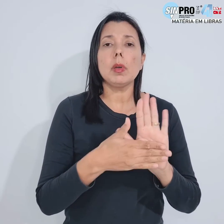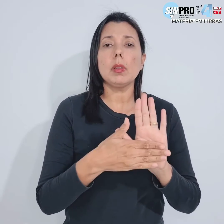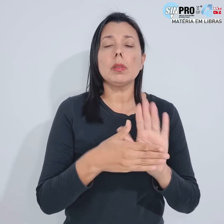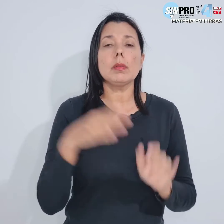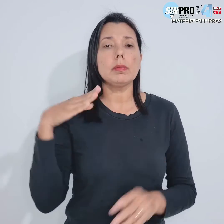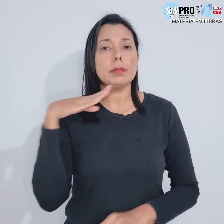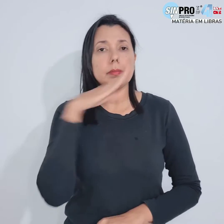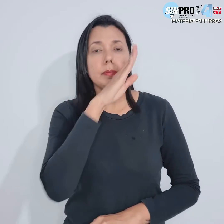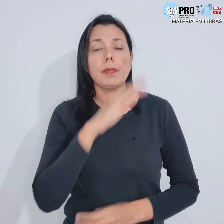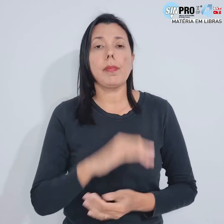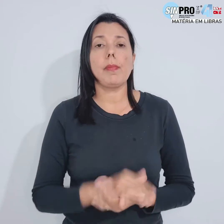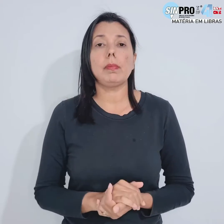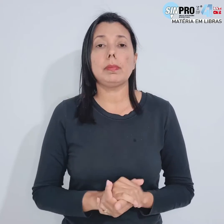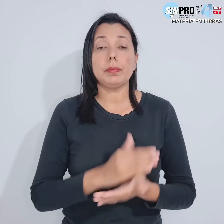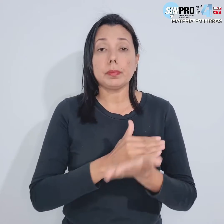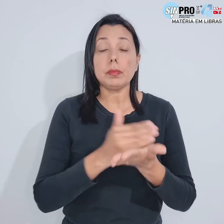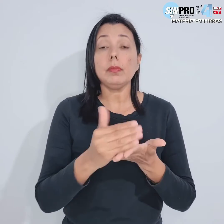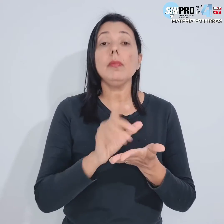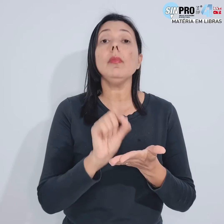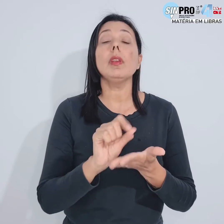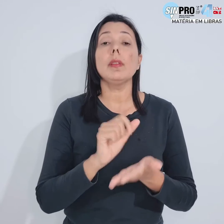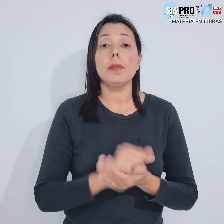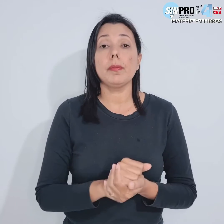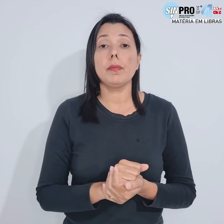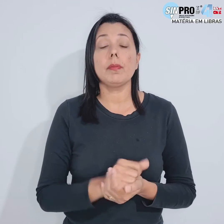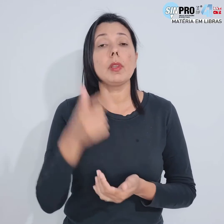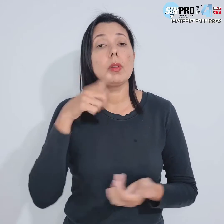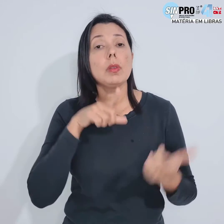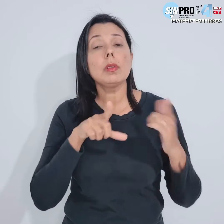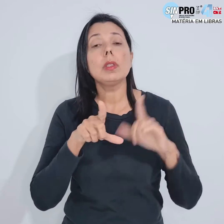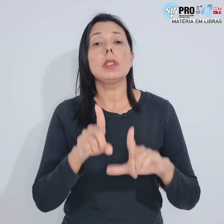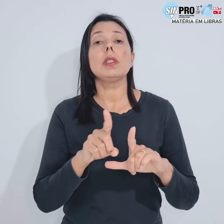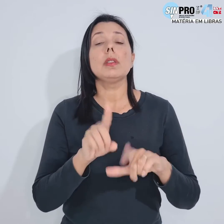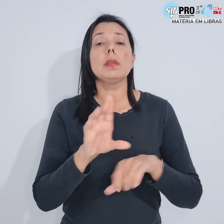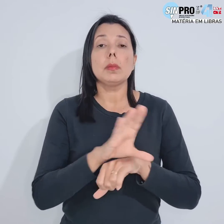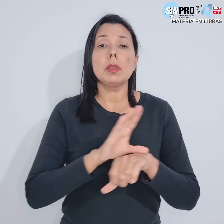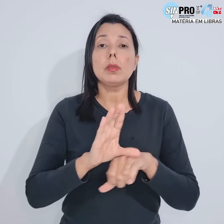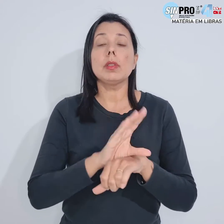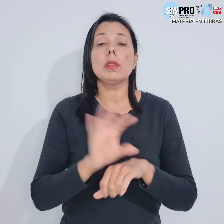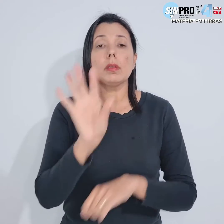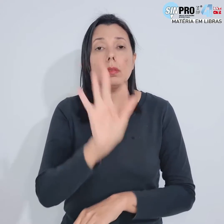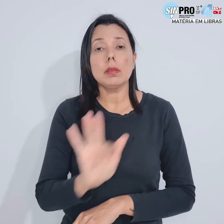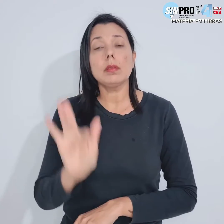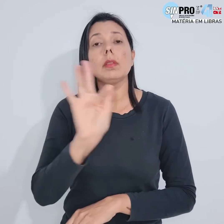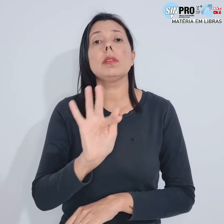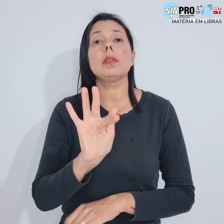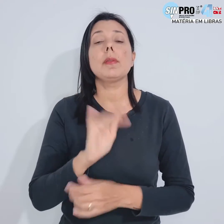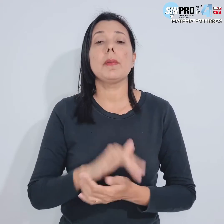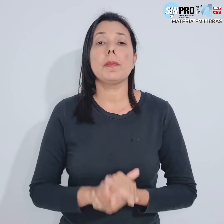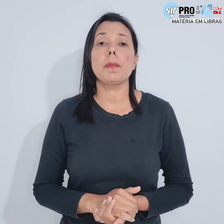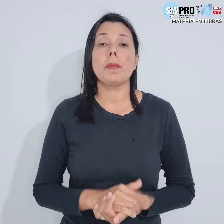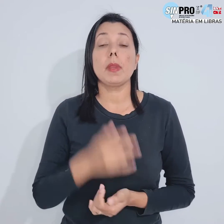por Bolsonaro. Princípios estes garantidos pela Constituição Federal.